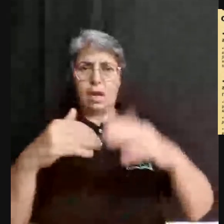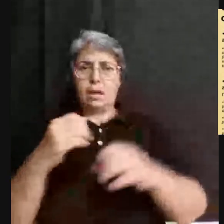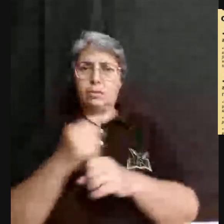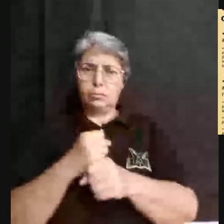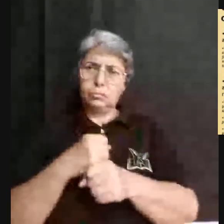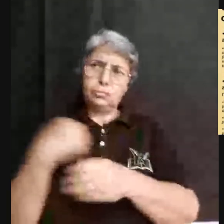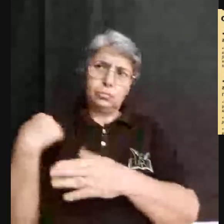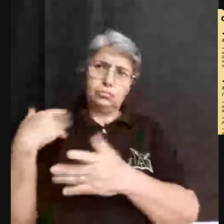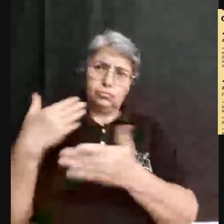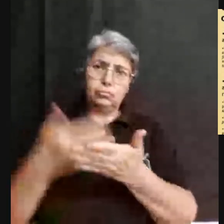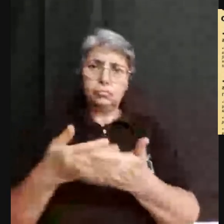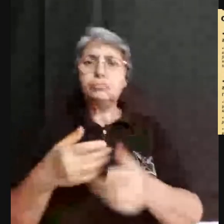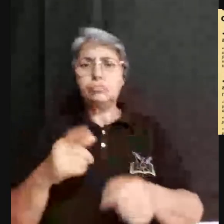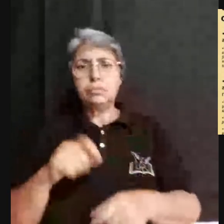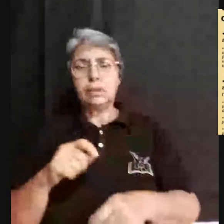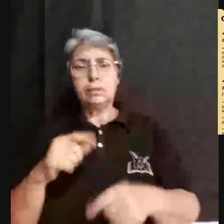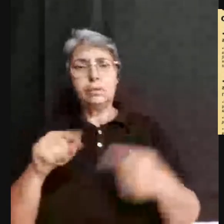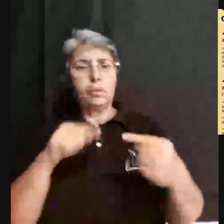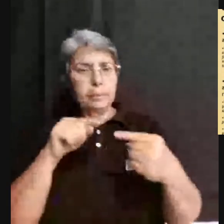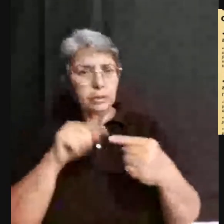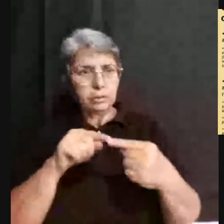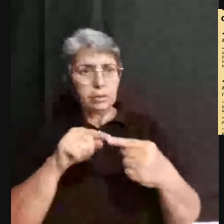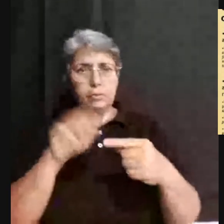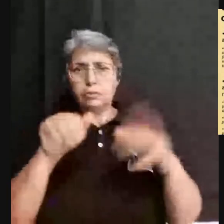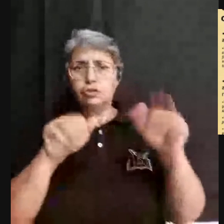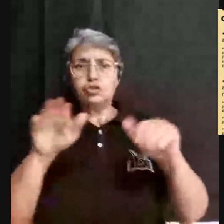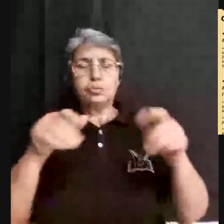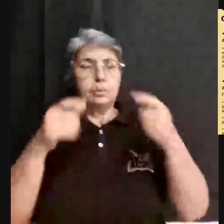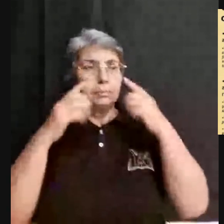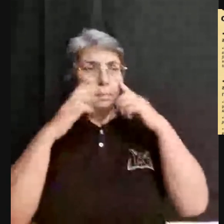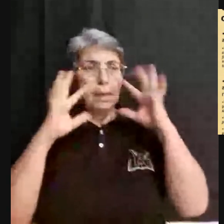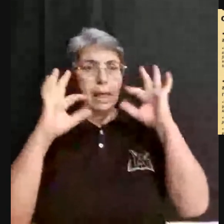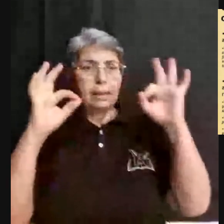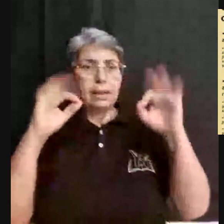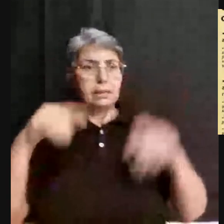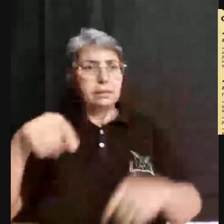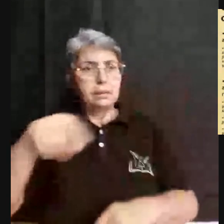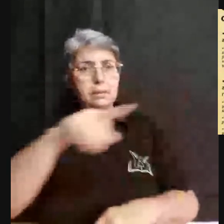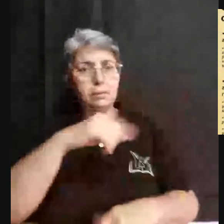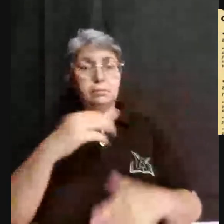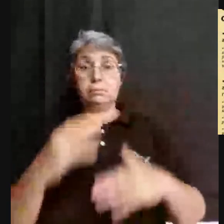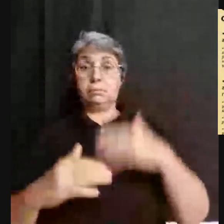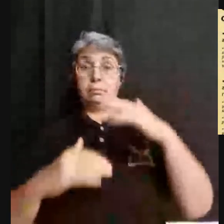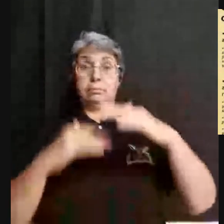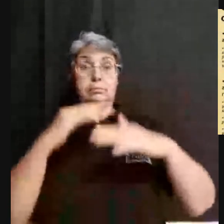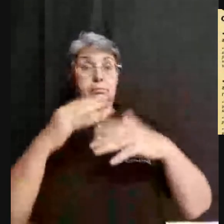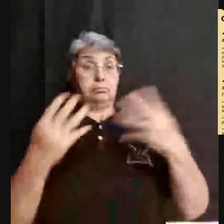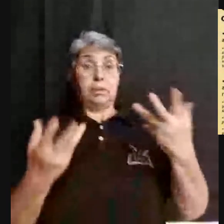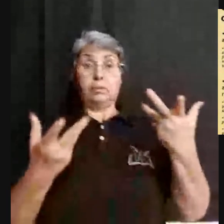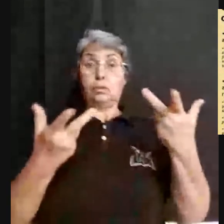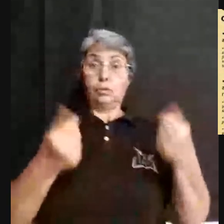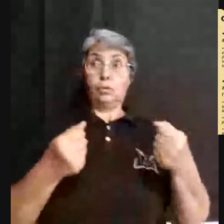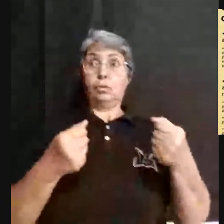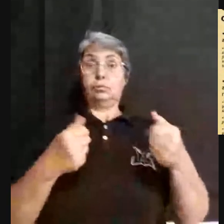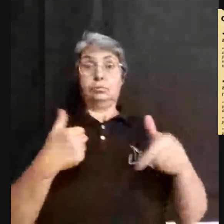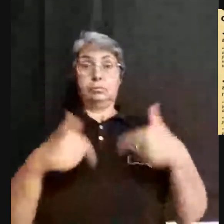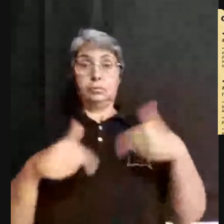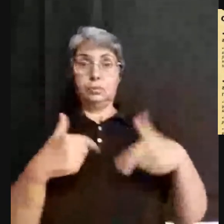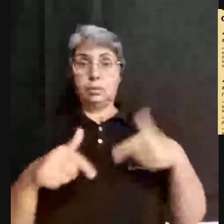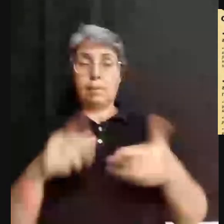O objetivo aqui é chamar a atenção ao maravilhoso ritmo crescente que a causa da verdade presente tem agora